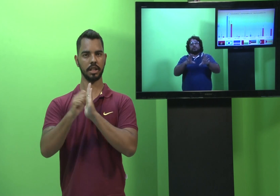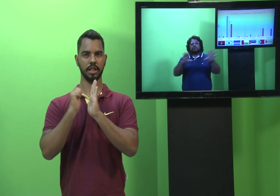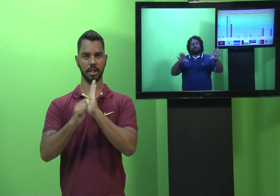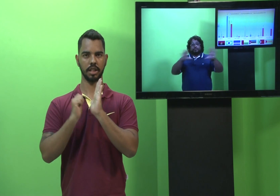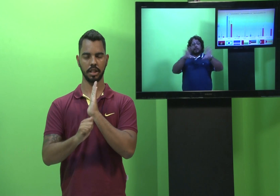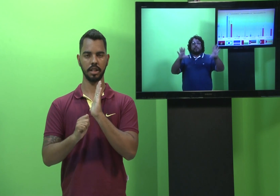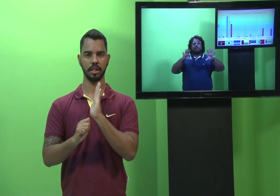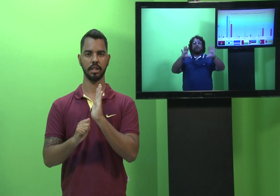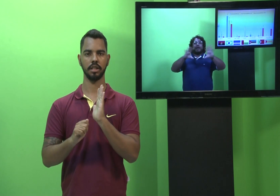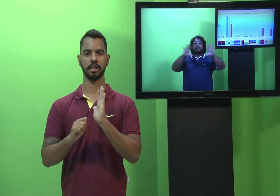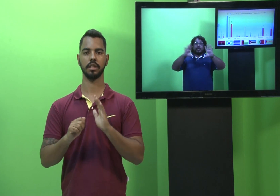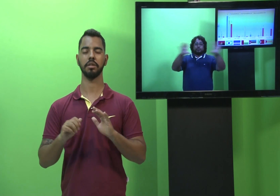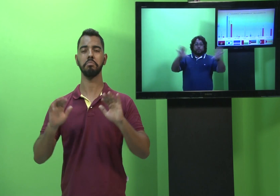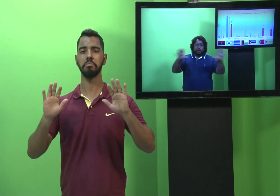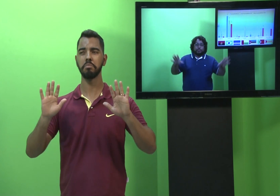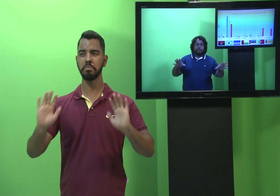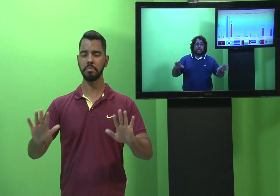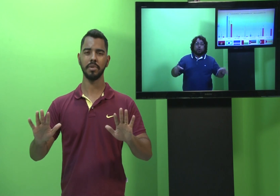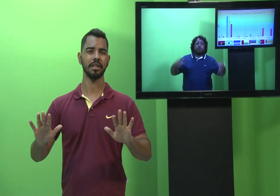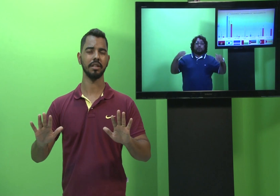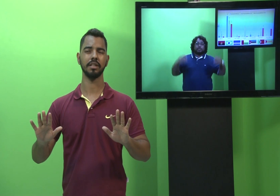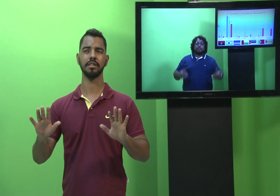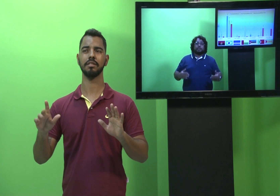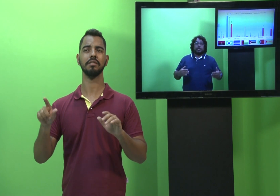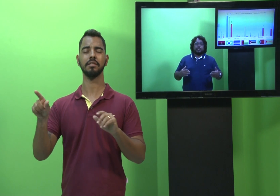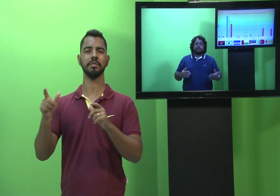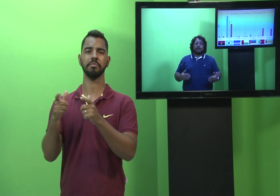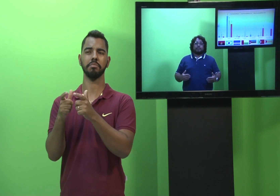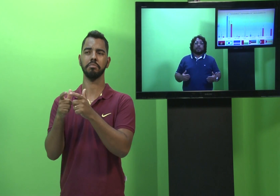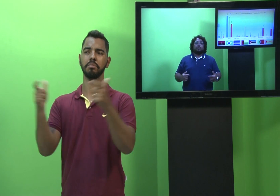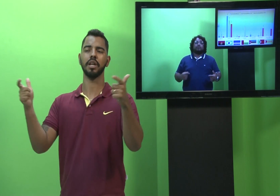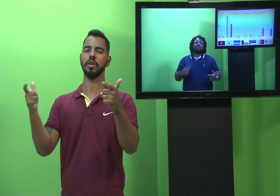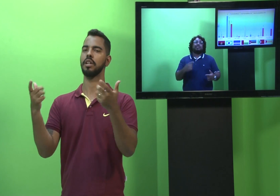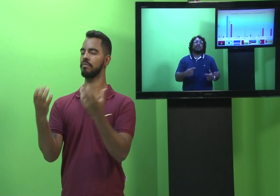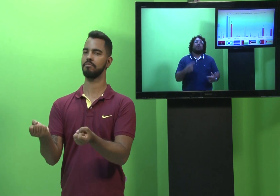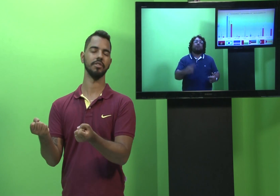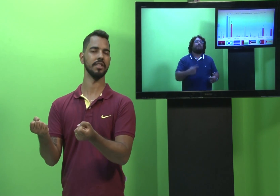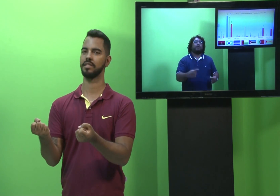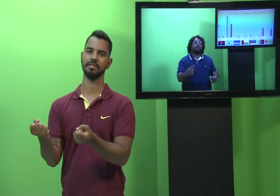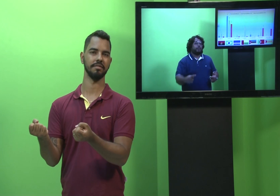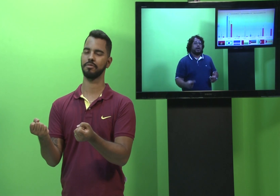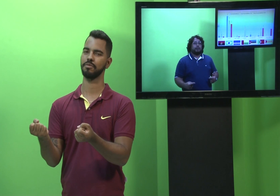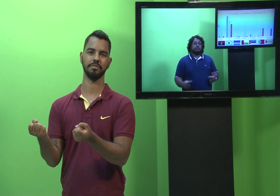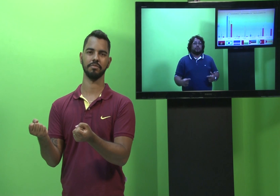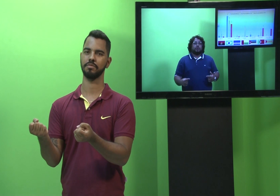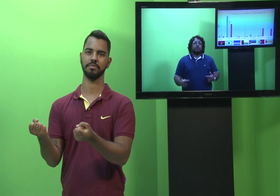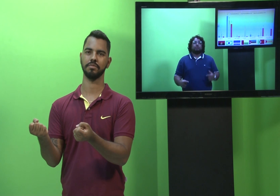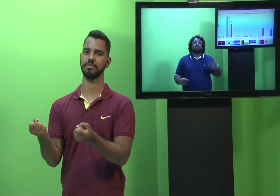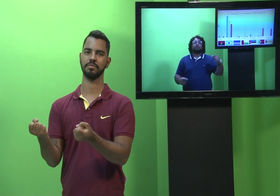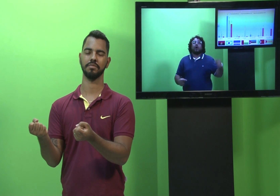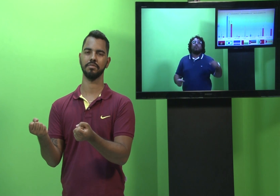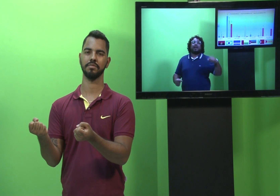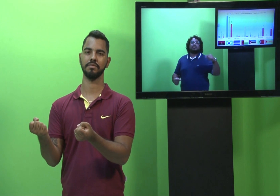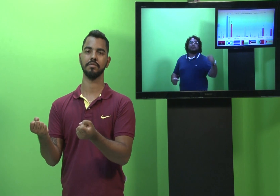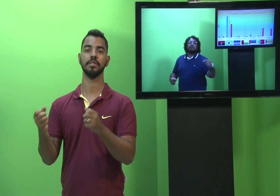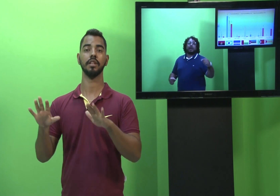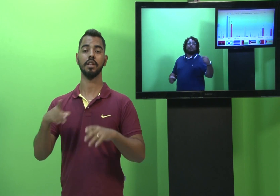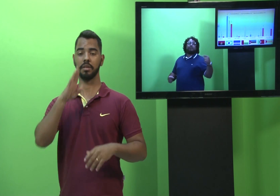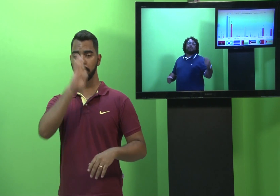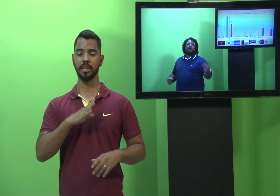isso, por várias razões, o processo de ratificação não se deu conforme esperado. Só o Brasil e Cabo